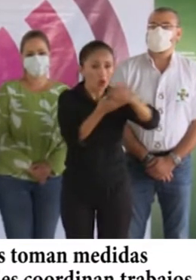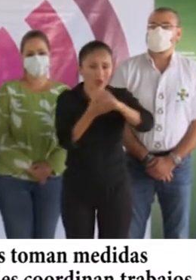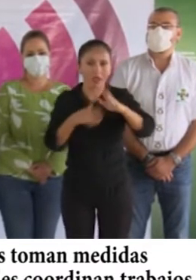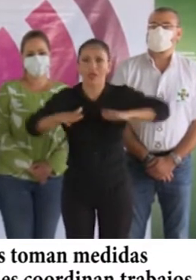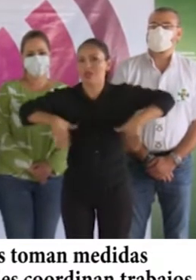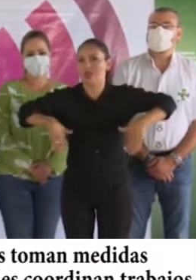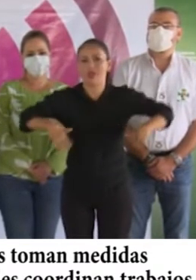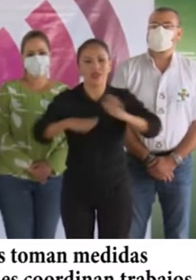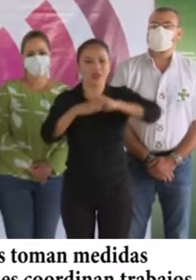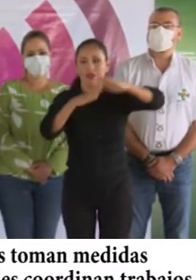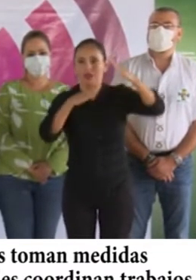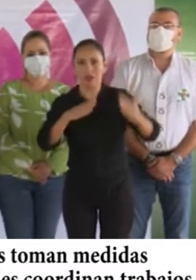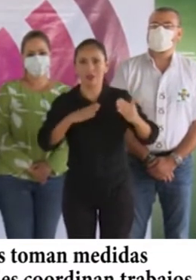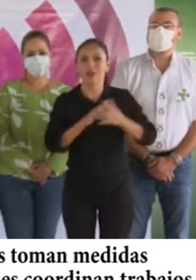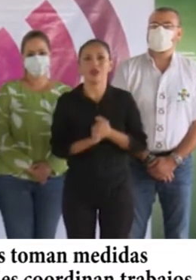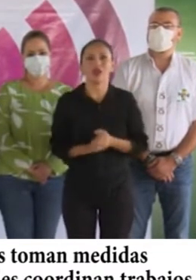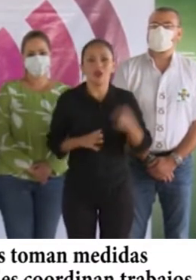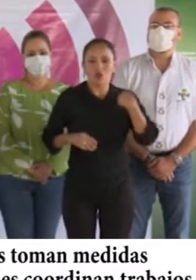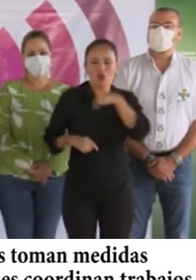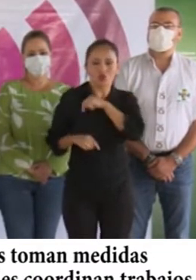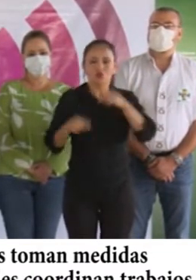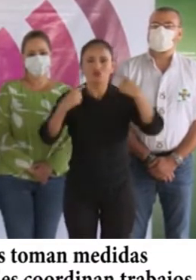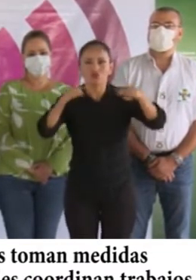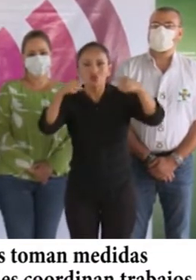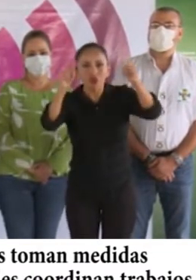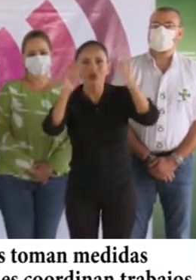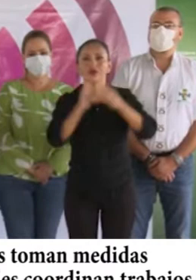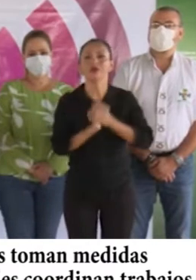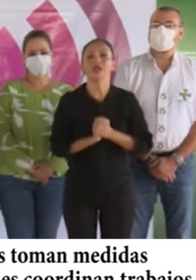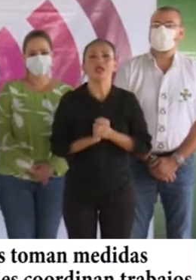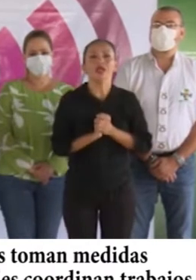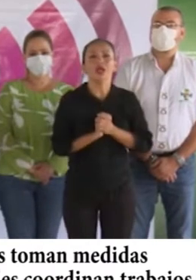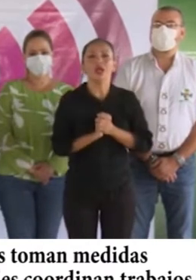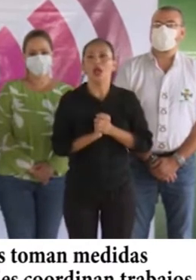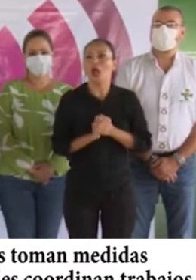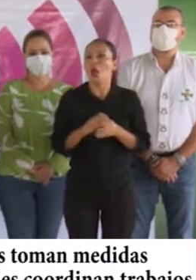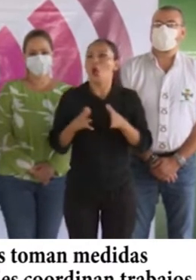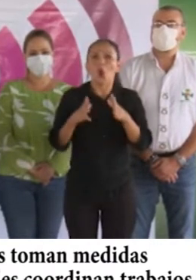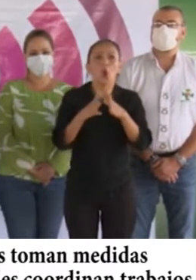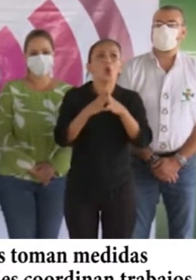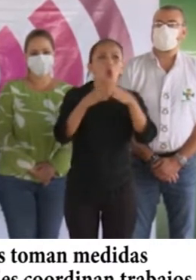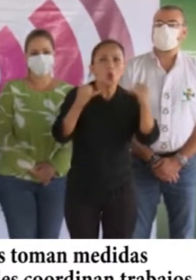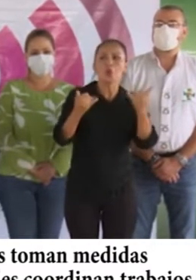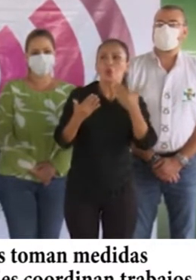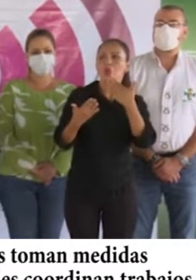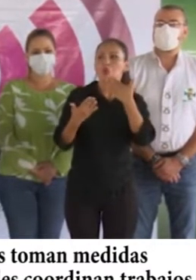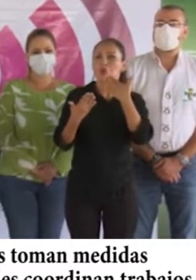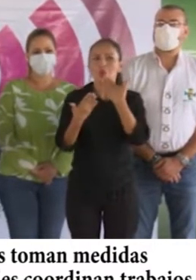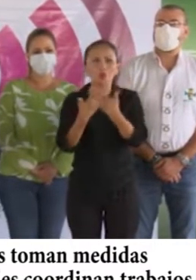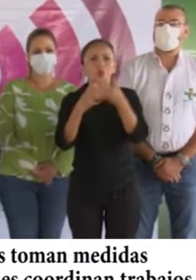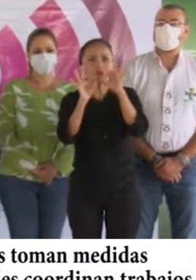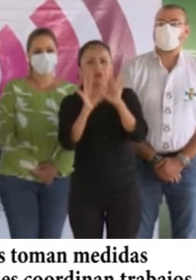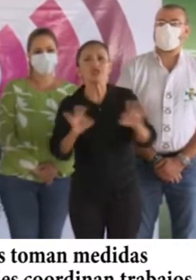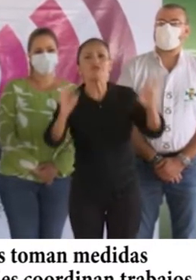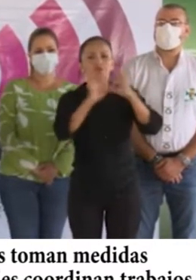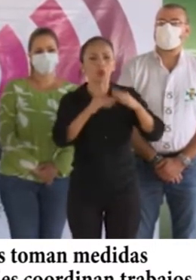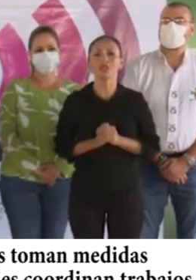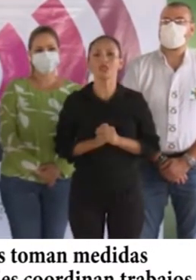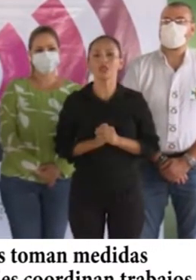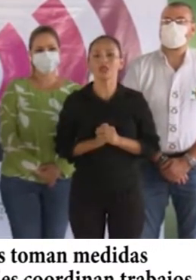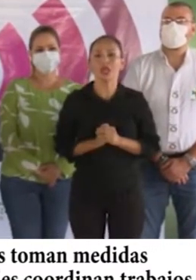está terminada. Hemos conseguido un muy, muy, muy importante